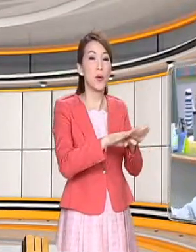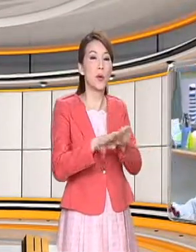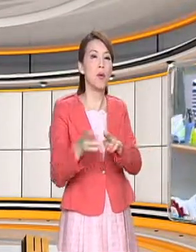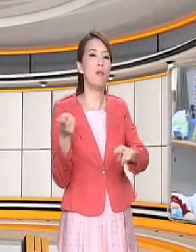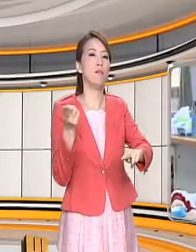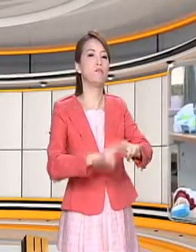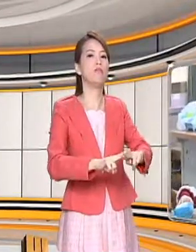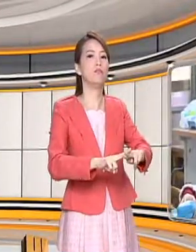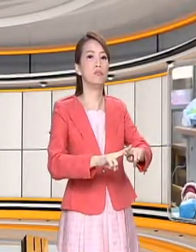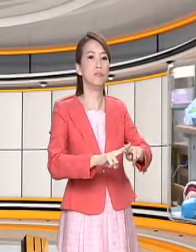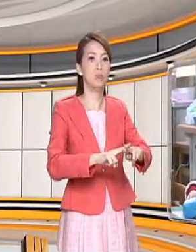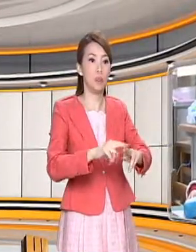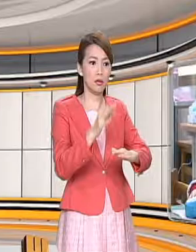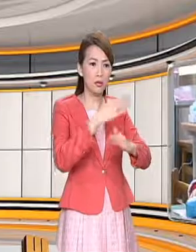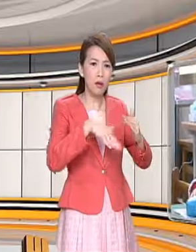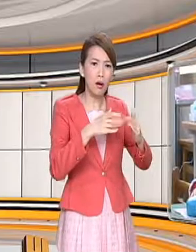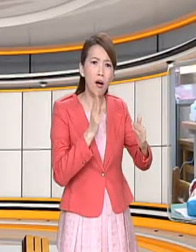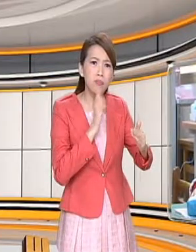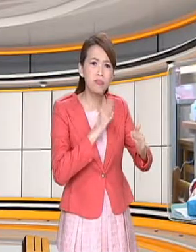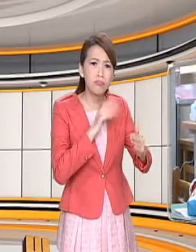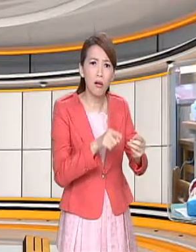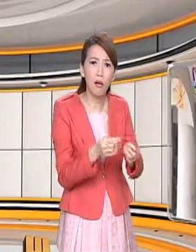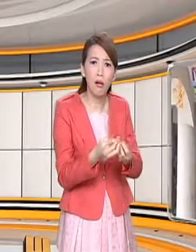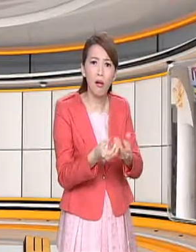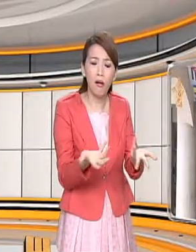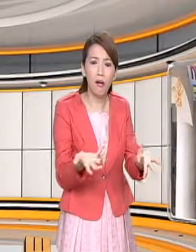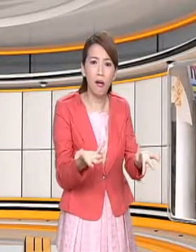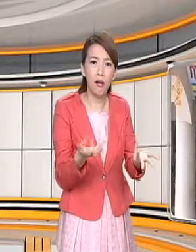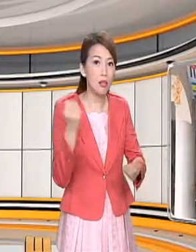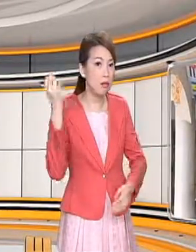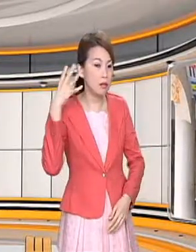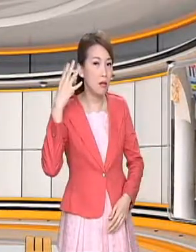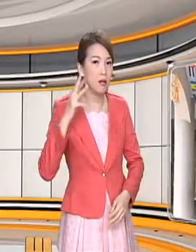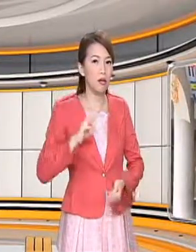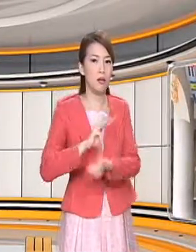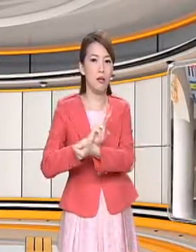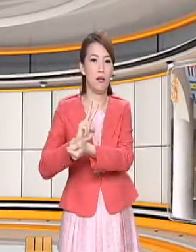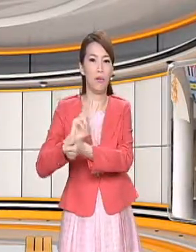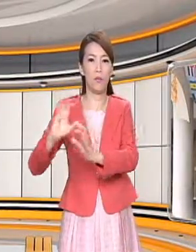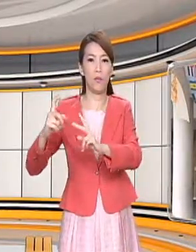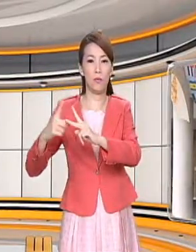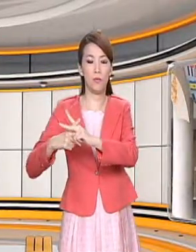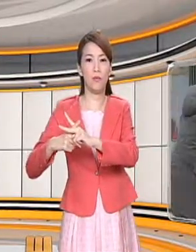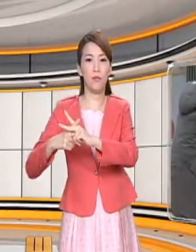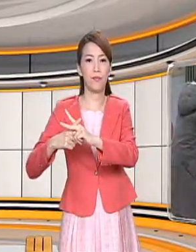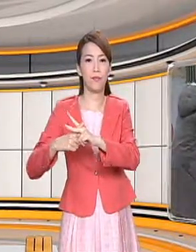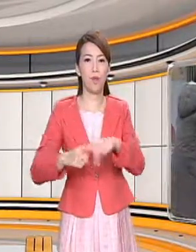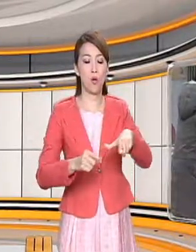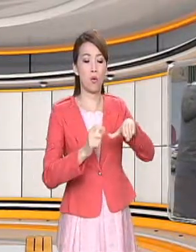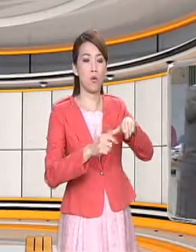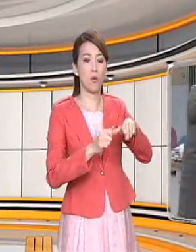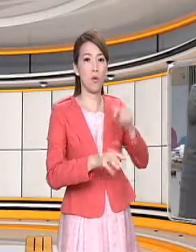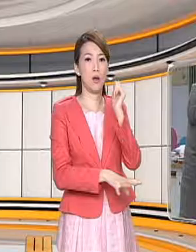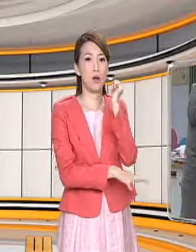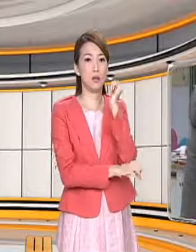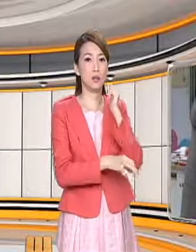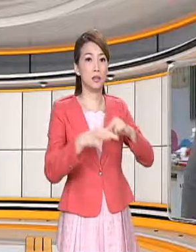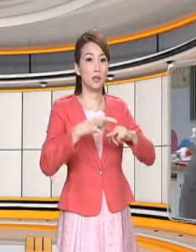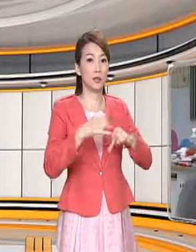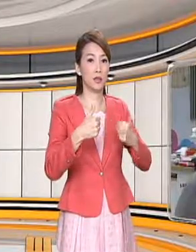入历史。而废校之后的学校用地，目前有森林小学、企业基金会